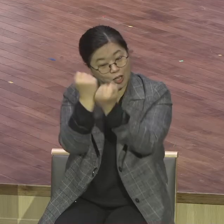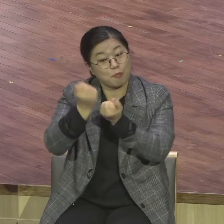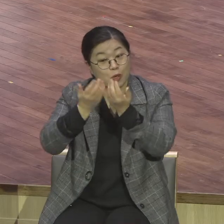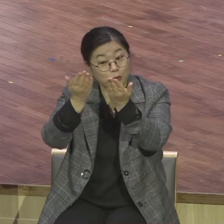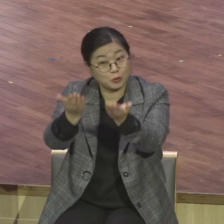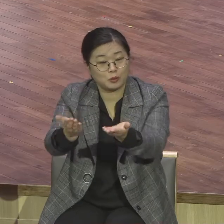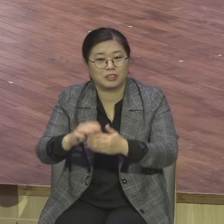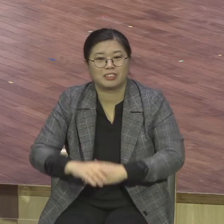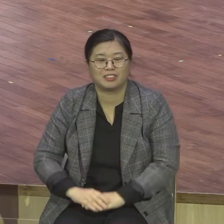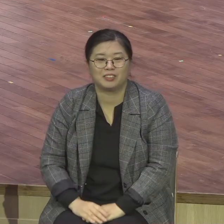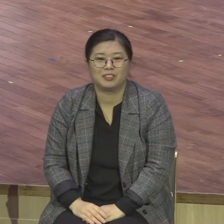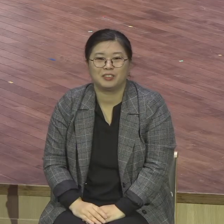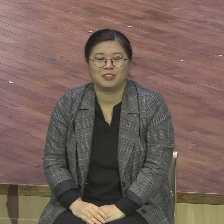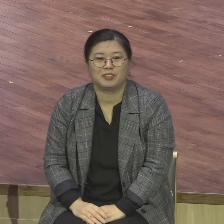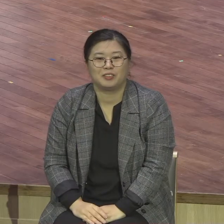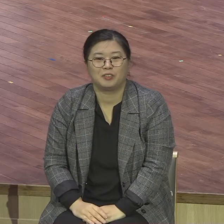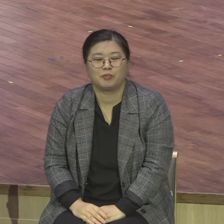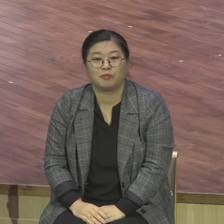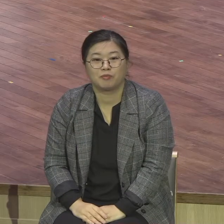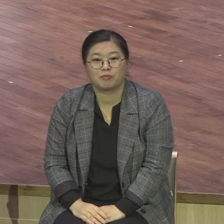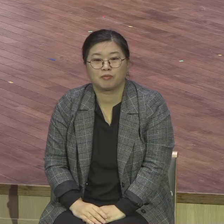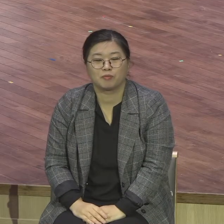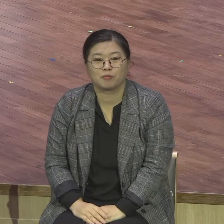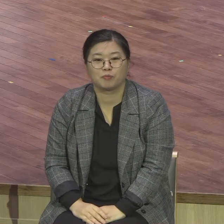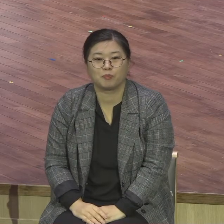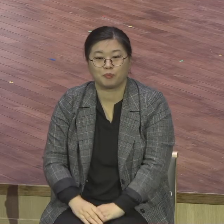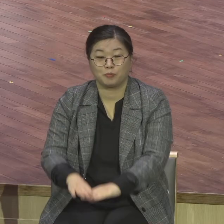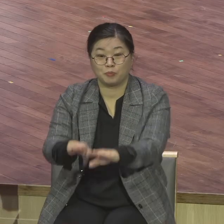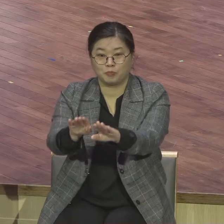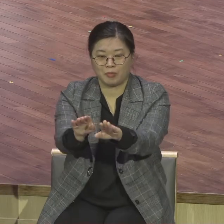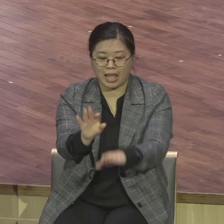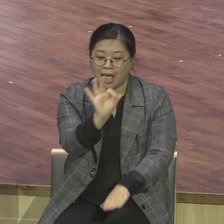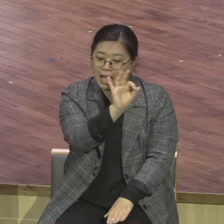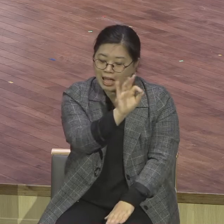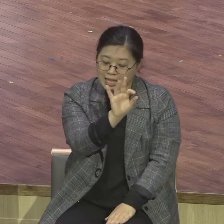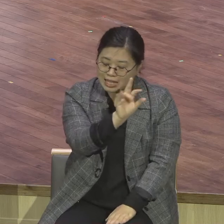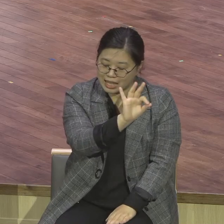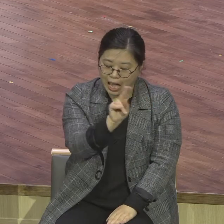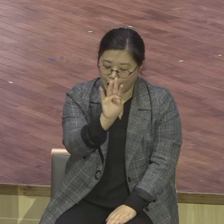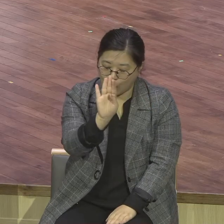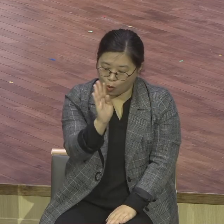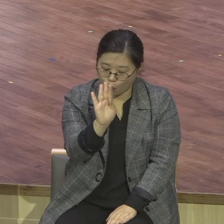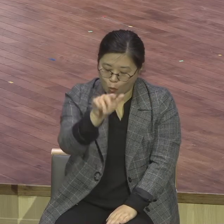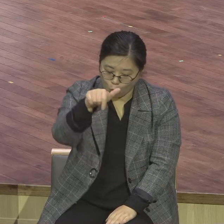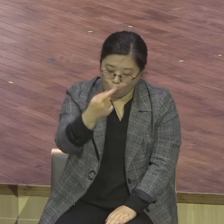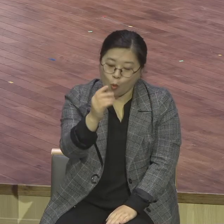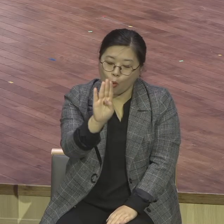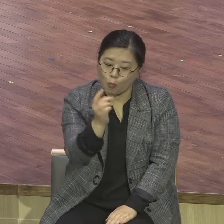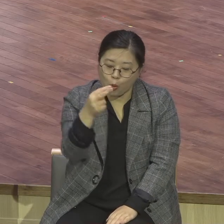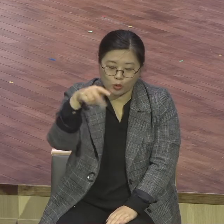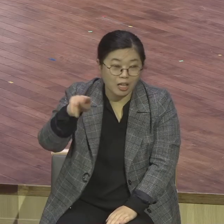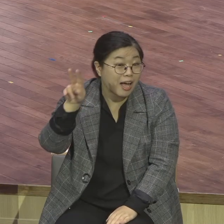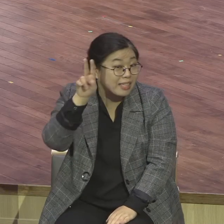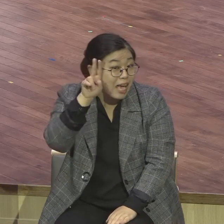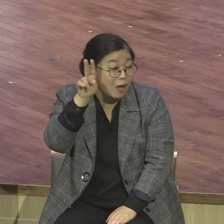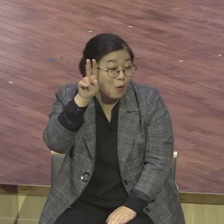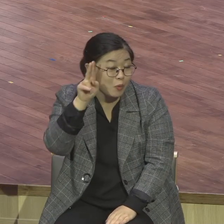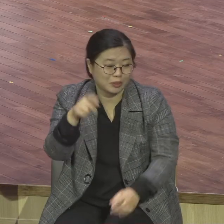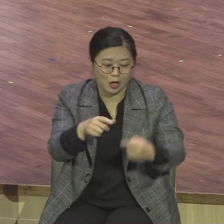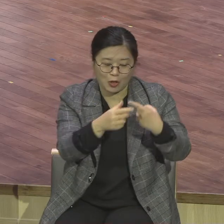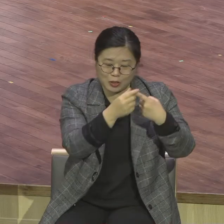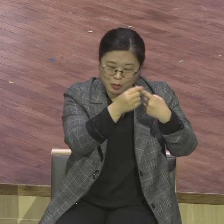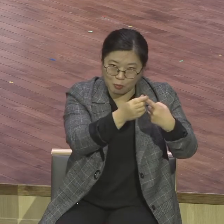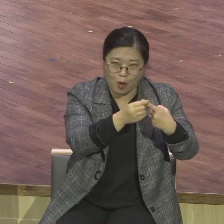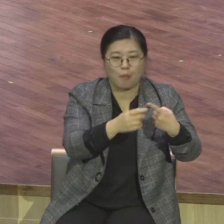2, 3서, 또 유다서를 그렇게 포함해서 공동서신이라 그렇게